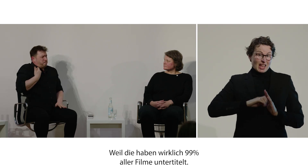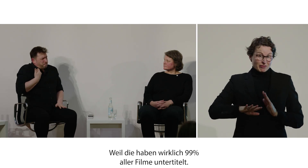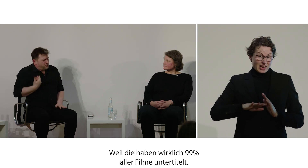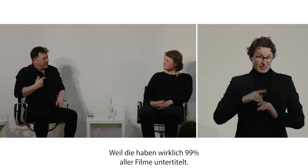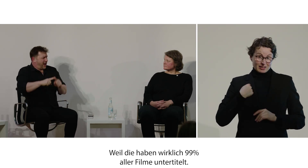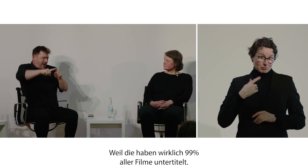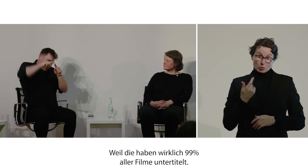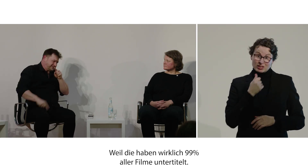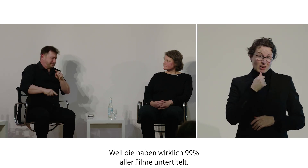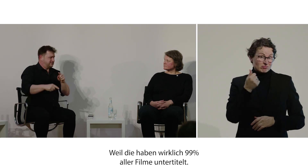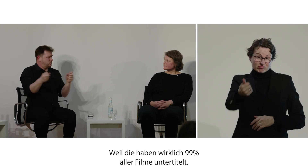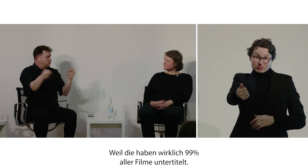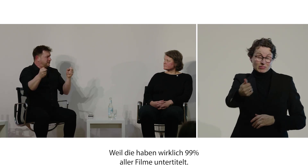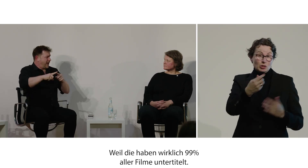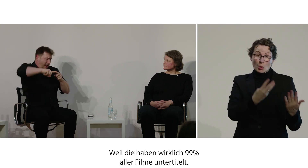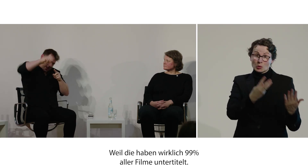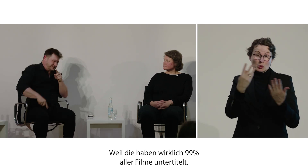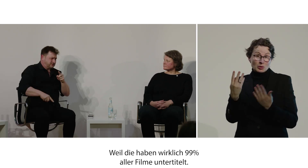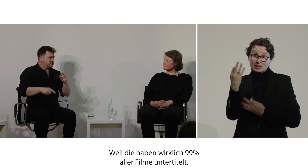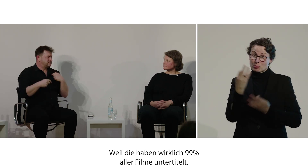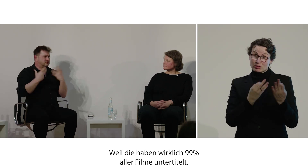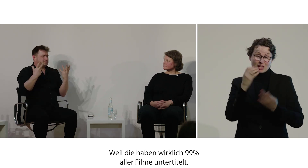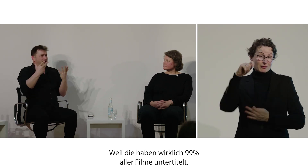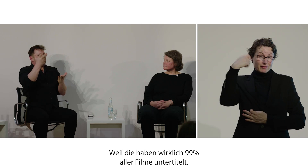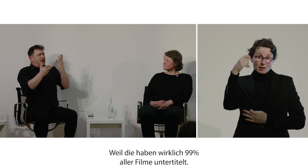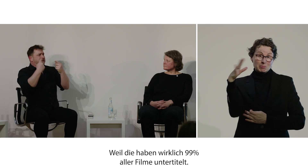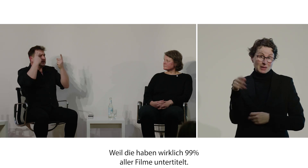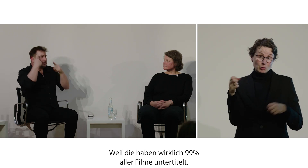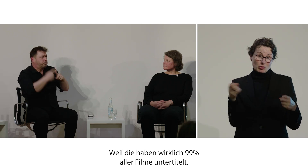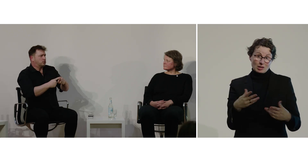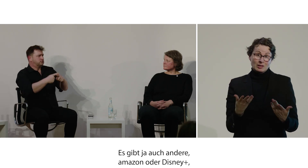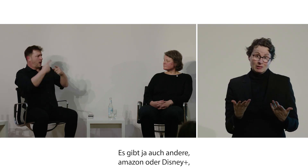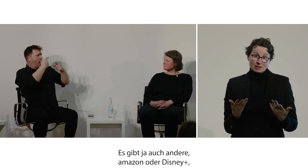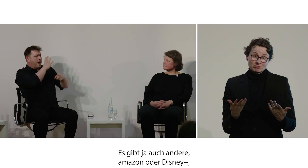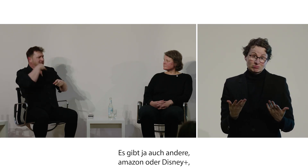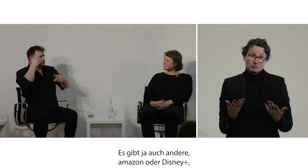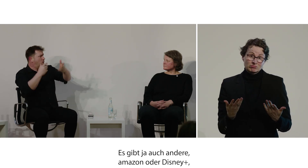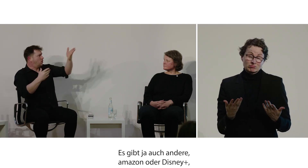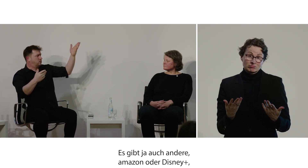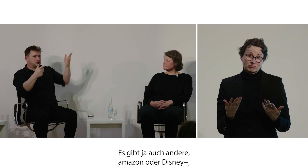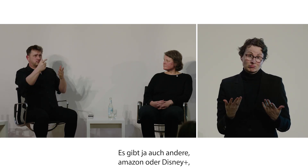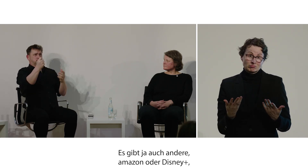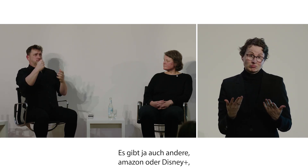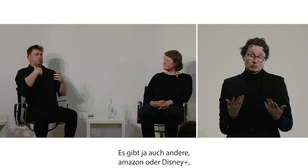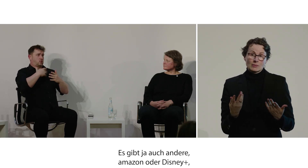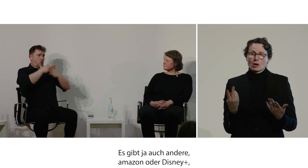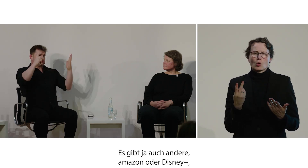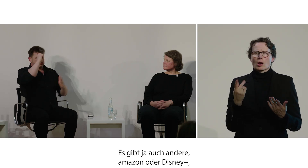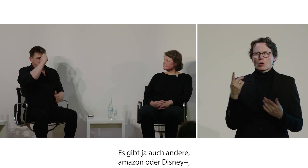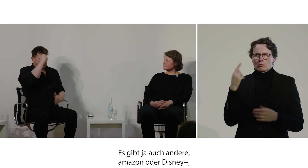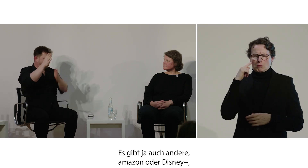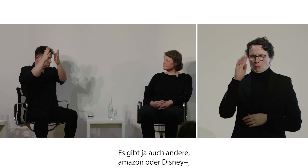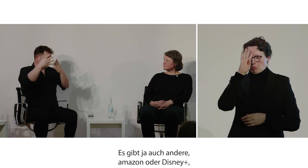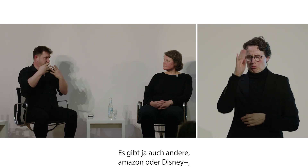ja, weil die haben wirklich 99 Prozent aller Filme sind untertitelt. Ich, oder, oder es gibt ja auch andere Amazon